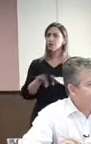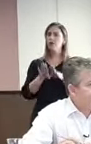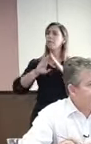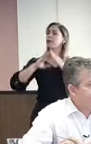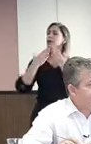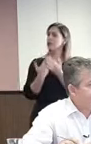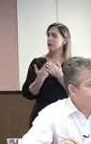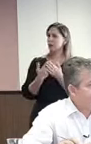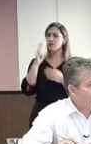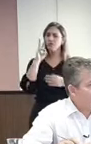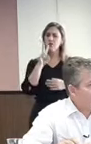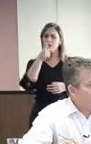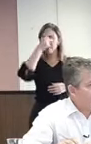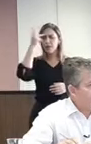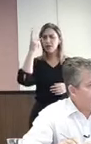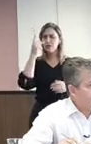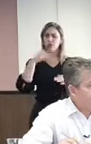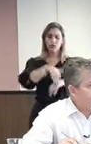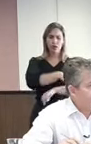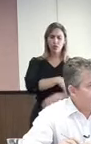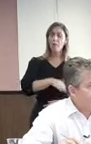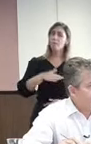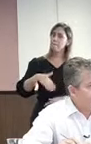ambulantes nas ruas hoje.